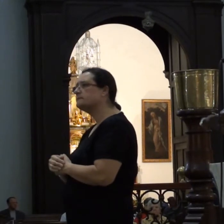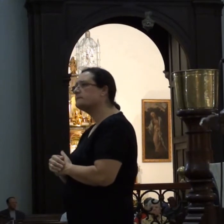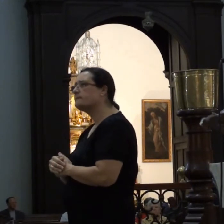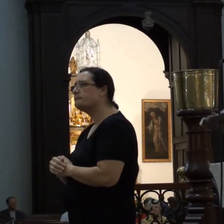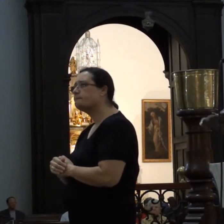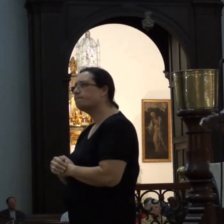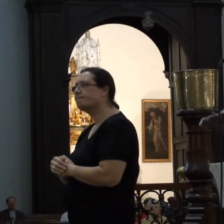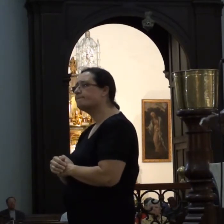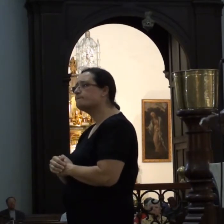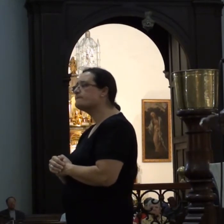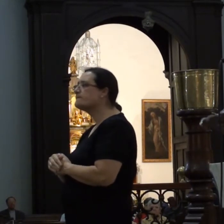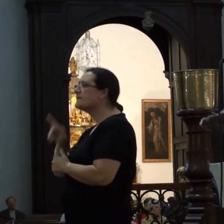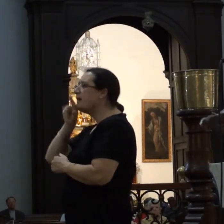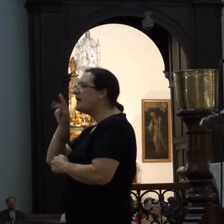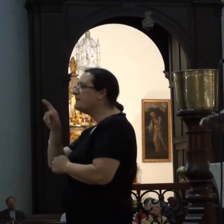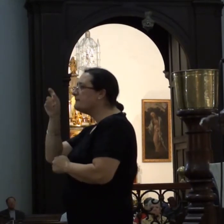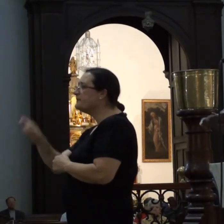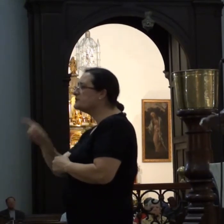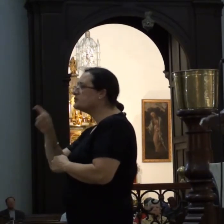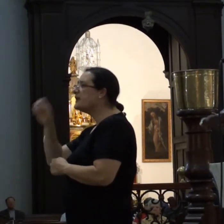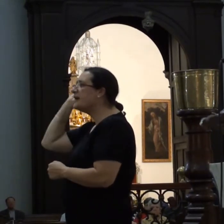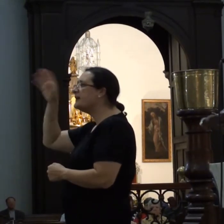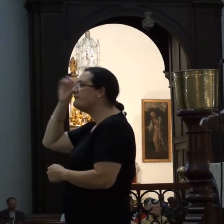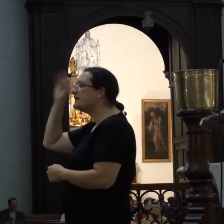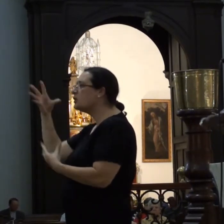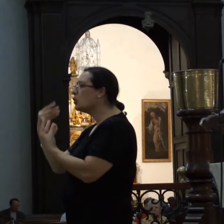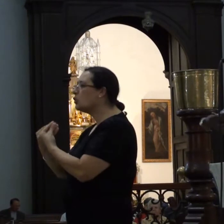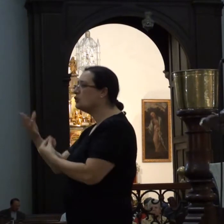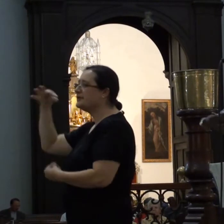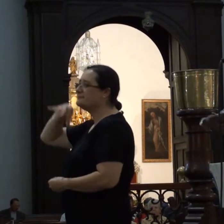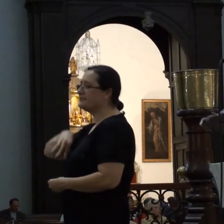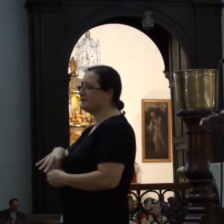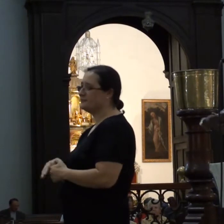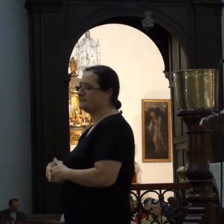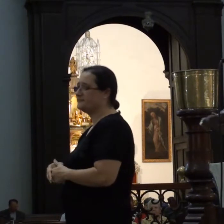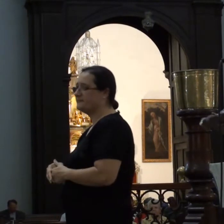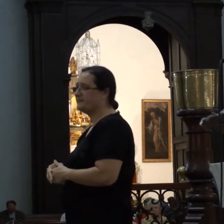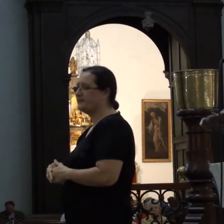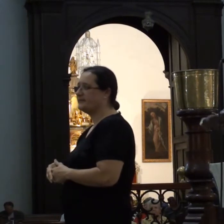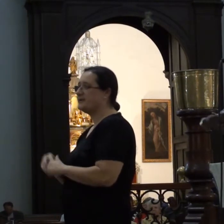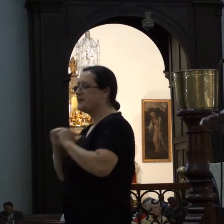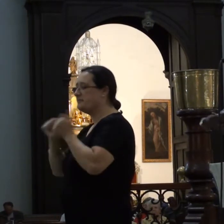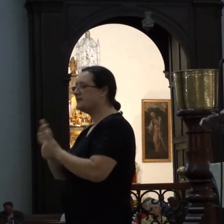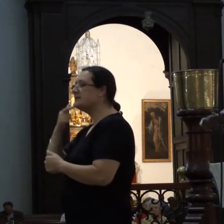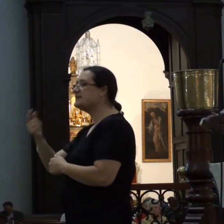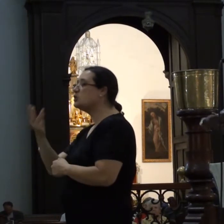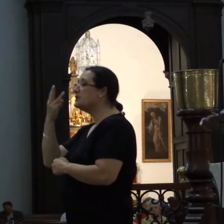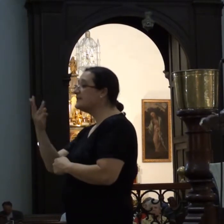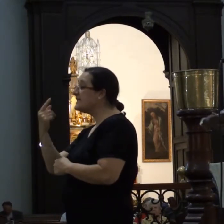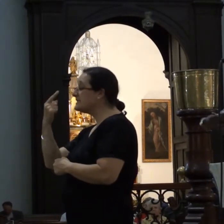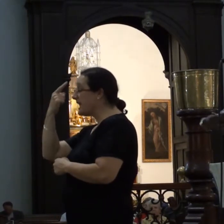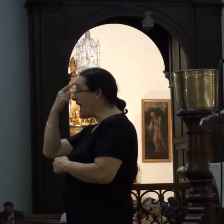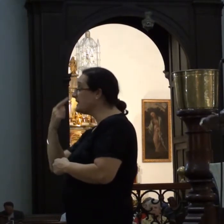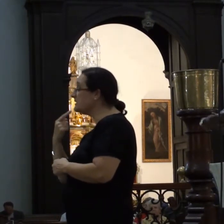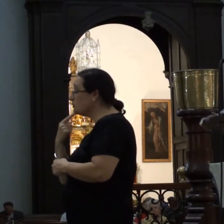nos habla de evangelizadores con espíritu y comienza diciendo tres actitudes que